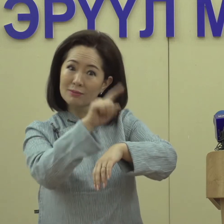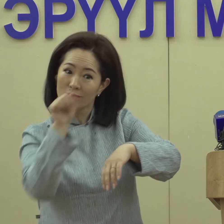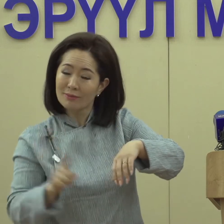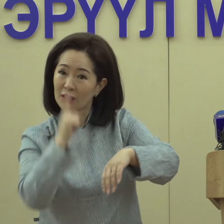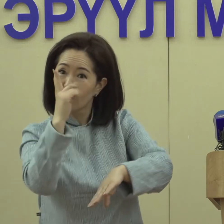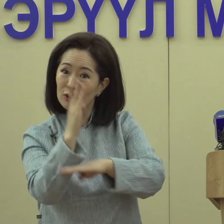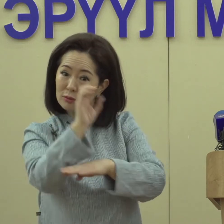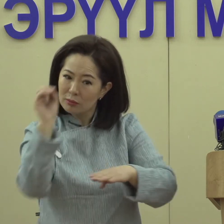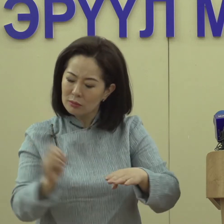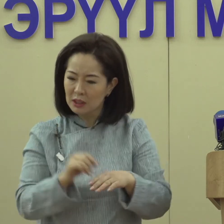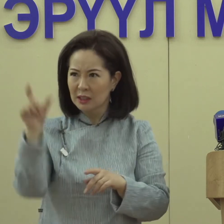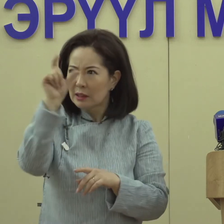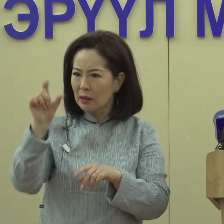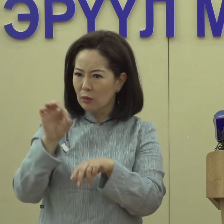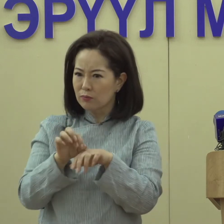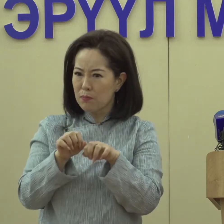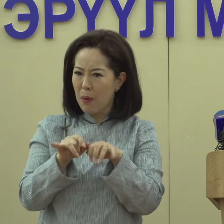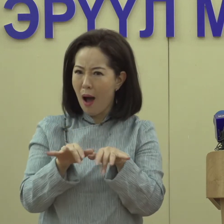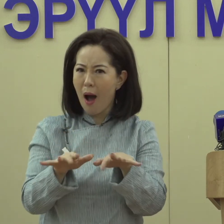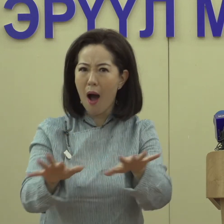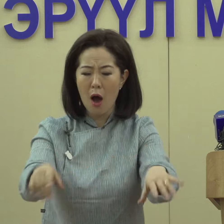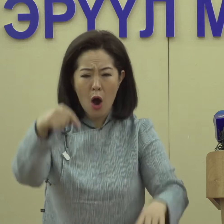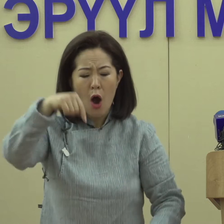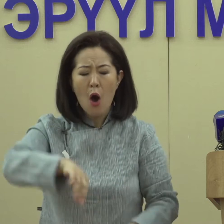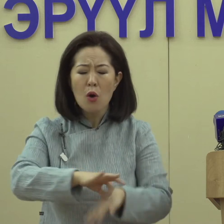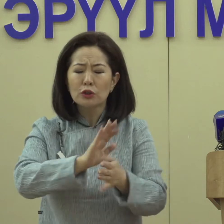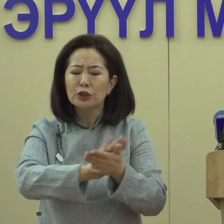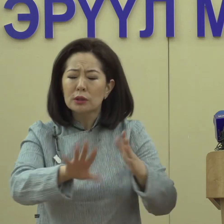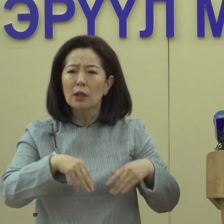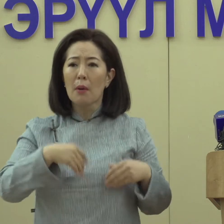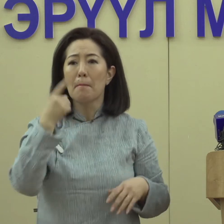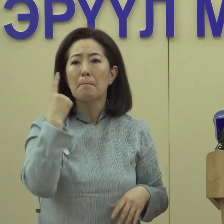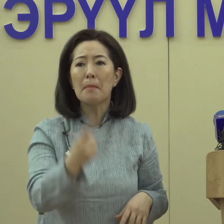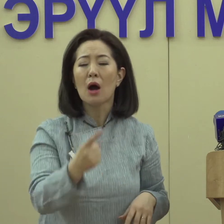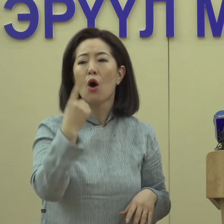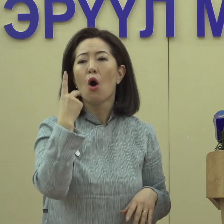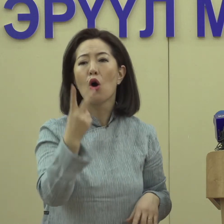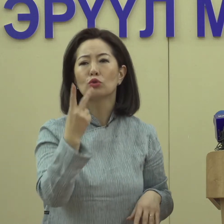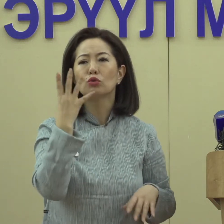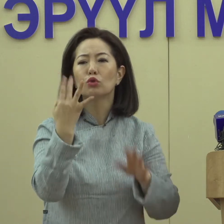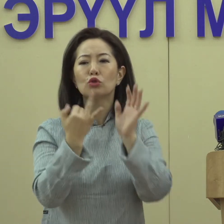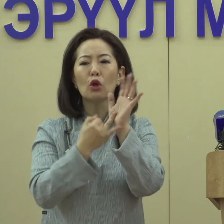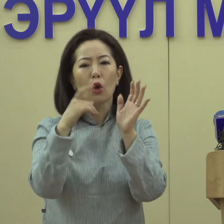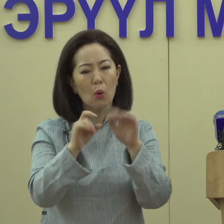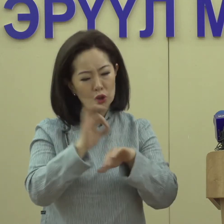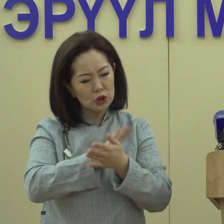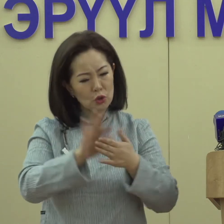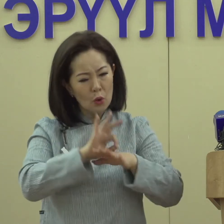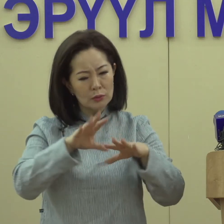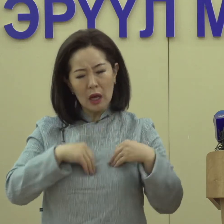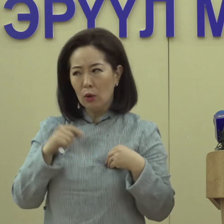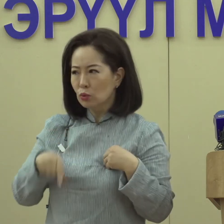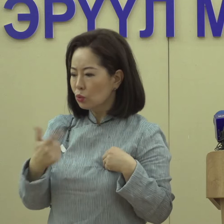одоо 25% өссөн. 1247 тохиол шинээр нэмэгдэж 130 хүн нас бараад байна. Тэгээ